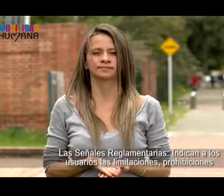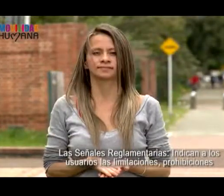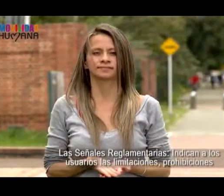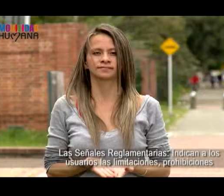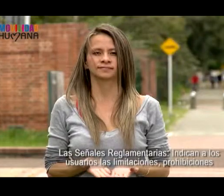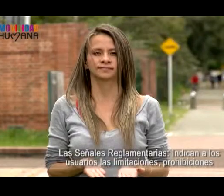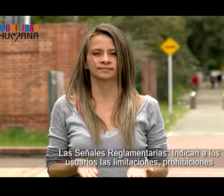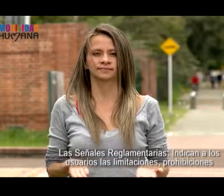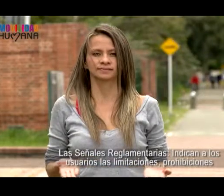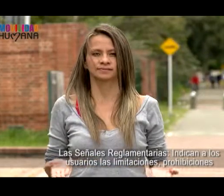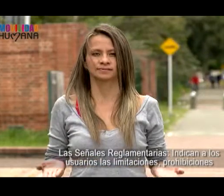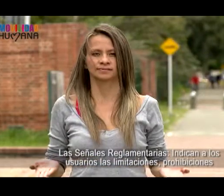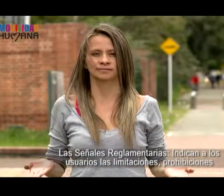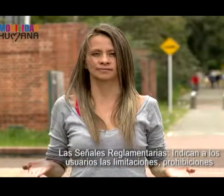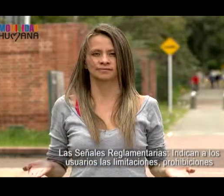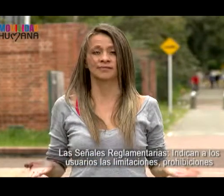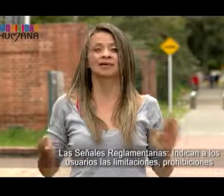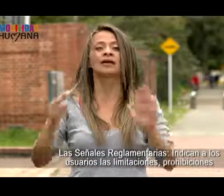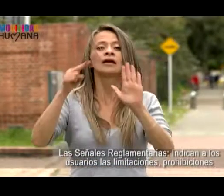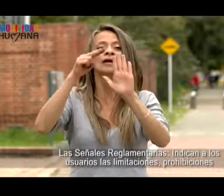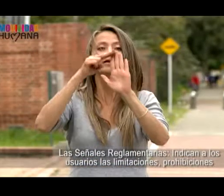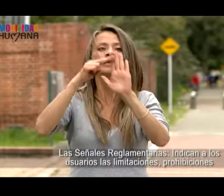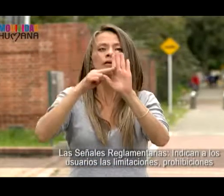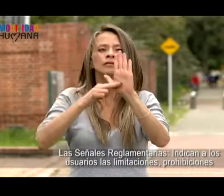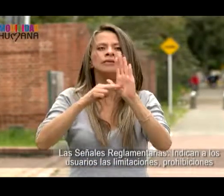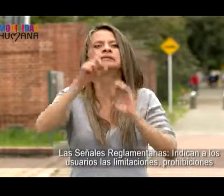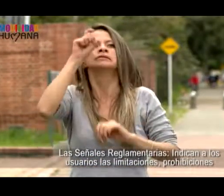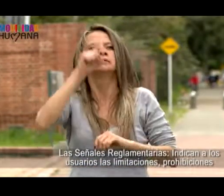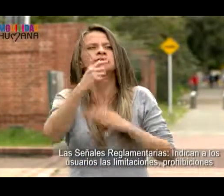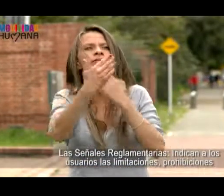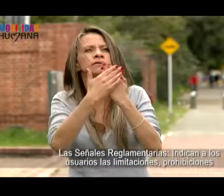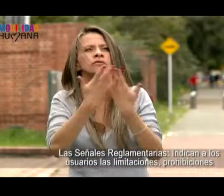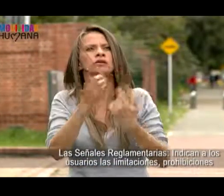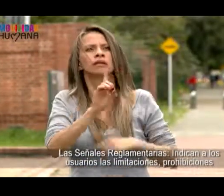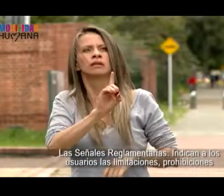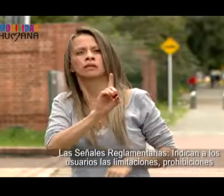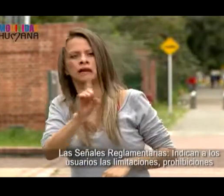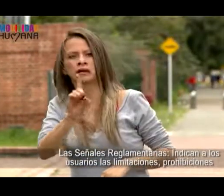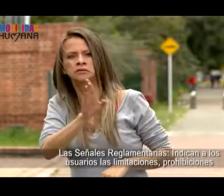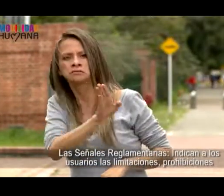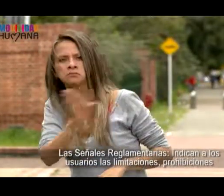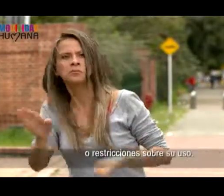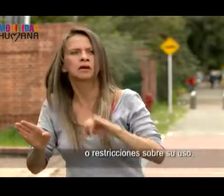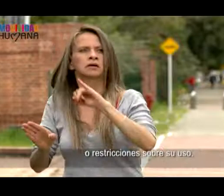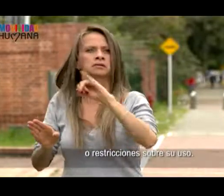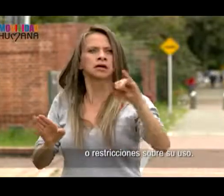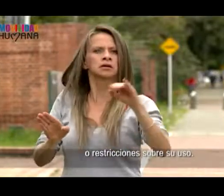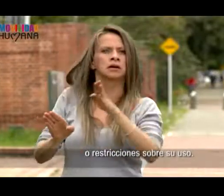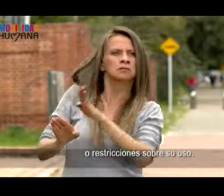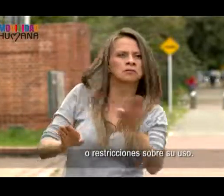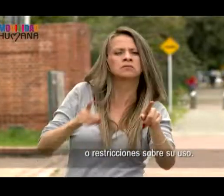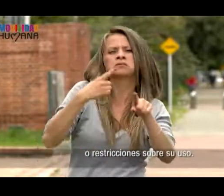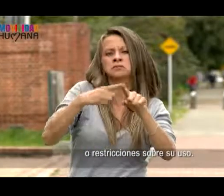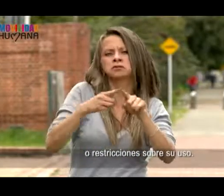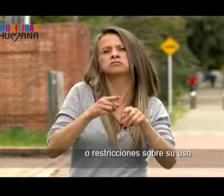Señales reglamentarias. Indica a los usuarios las limitaciones, prohibiciones o restricciones sobre su